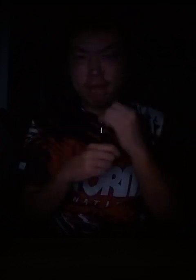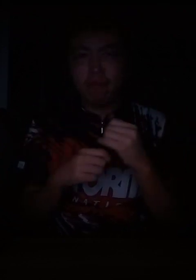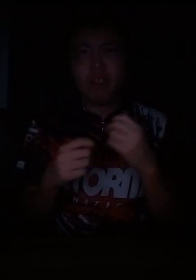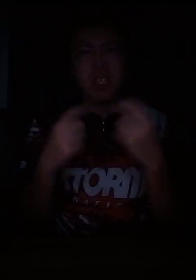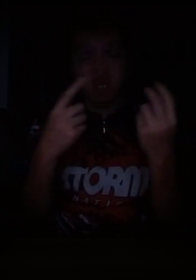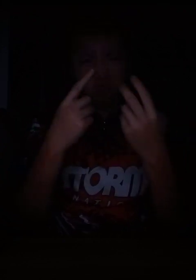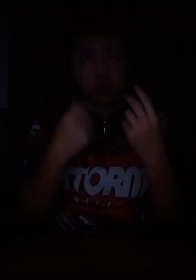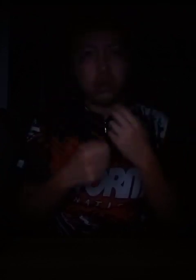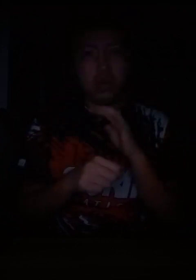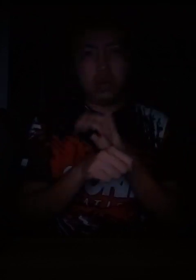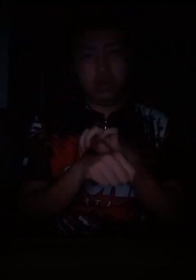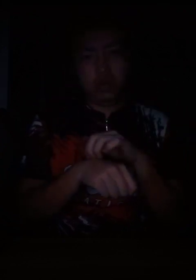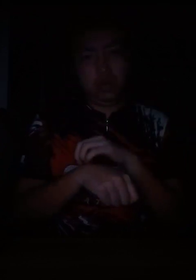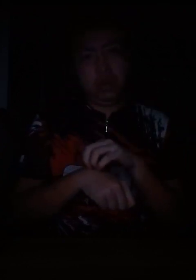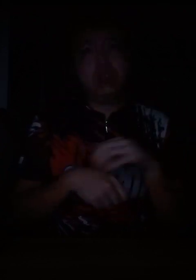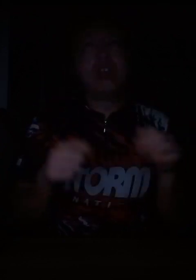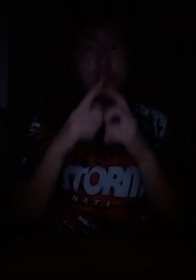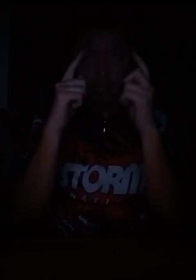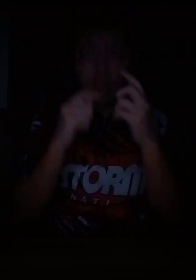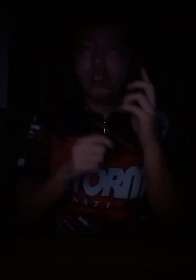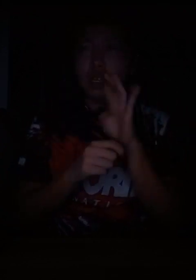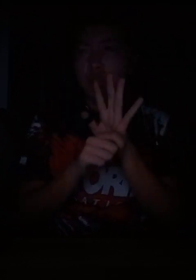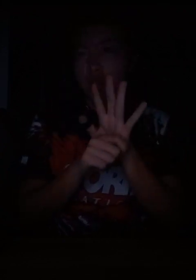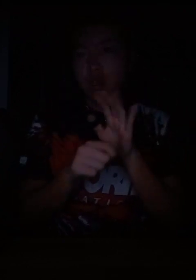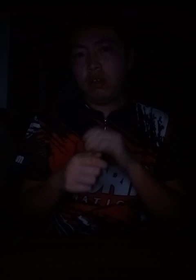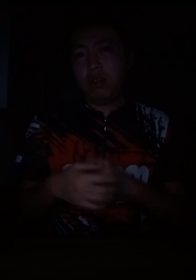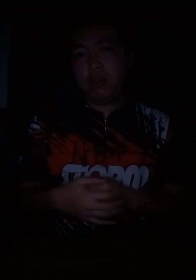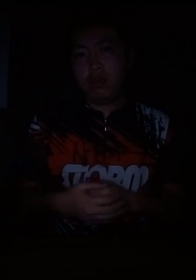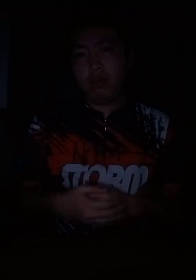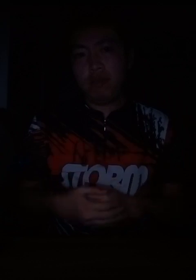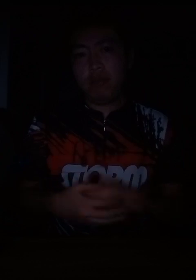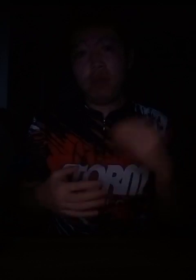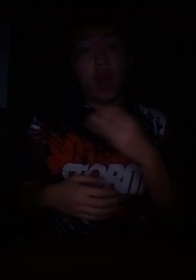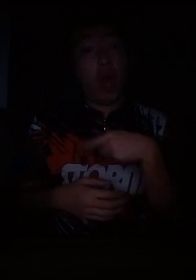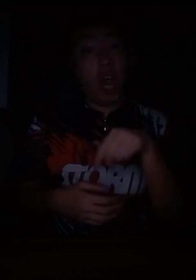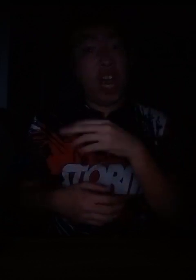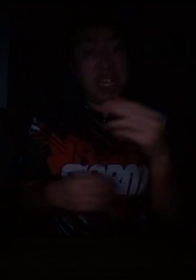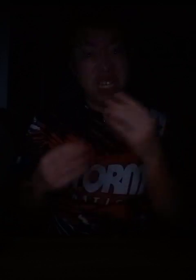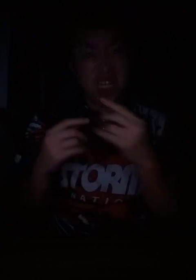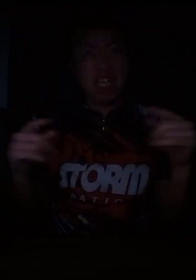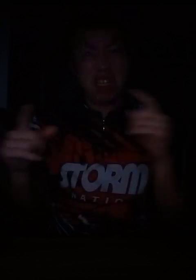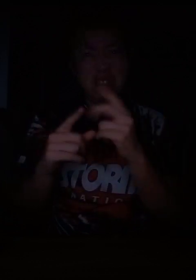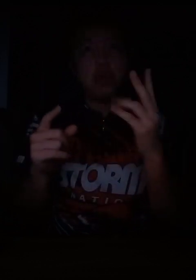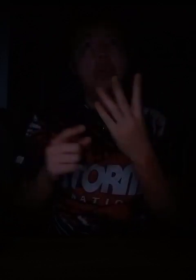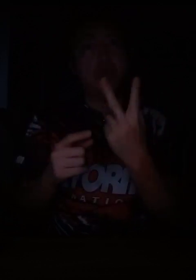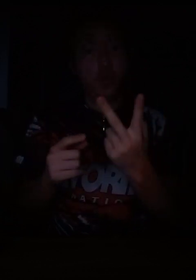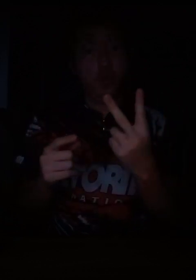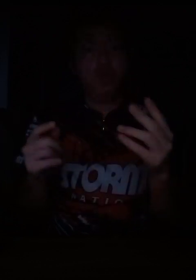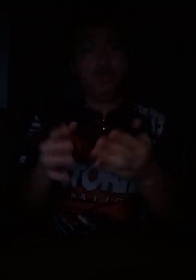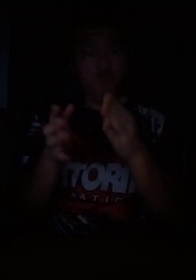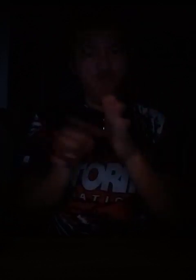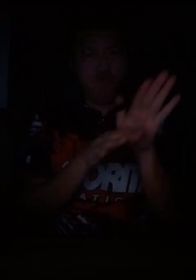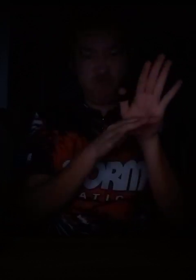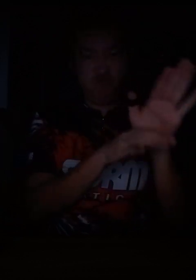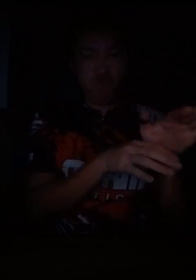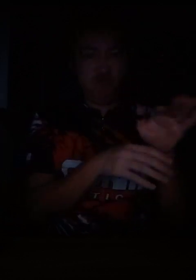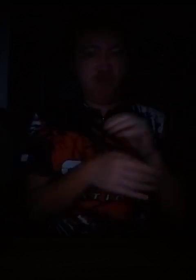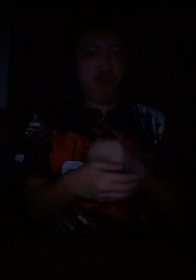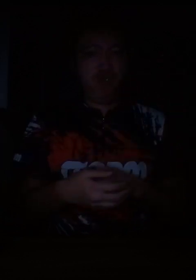받고 있다며 법원에 선처를 호소했습니다. 검찰은 앞서 A씨에게 징역 3년을 구형했습니다.